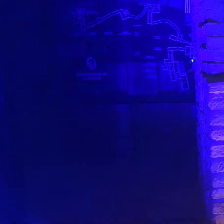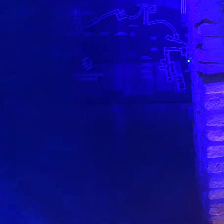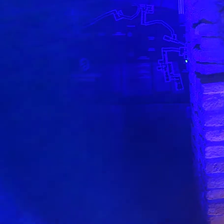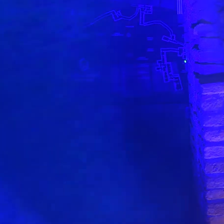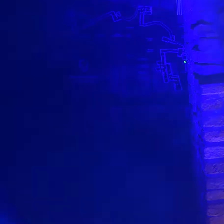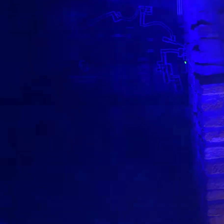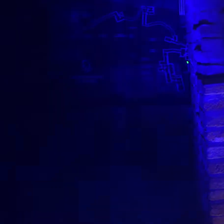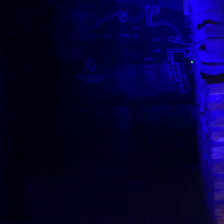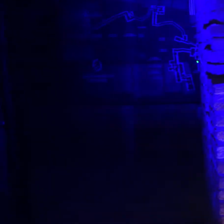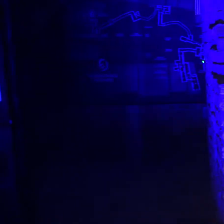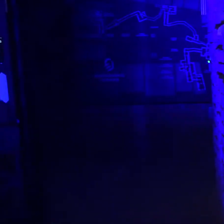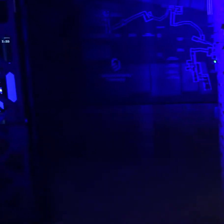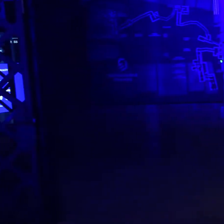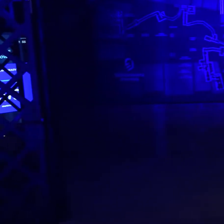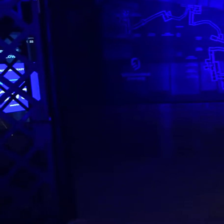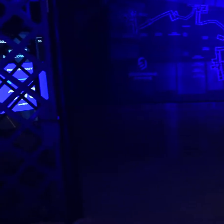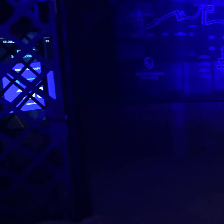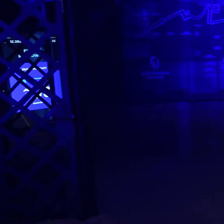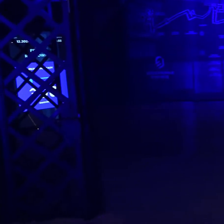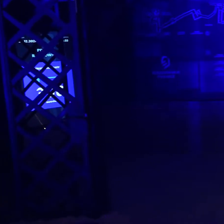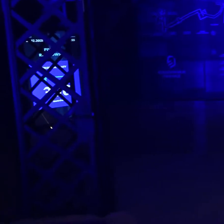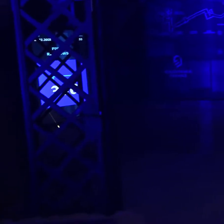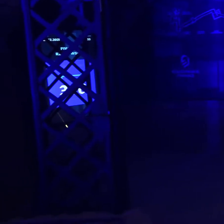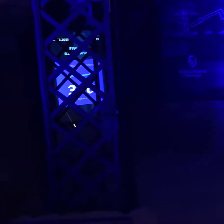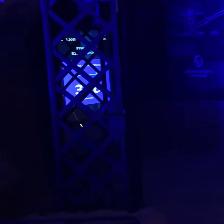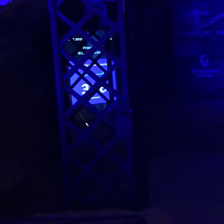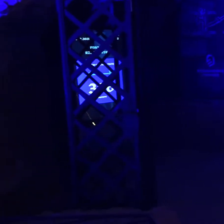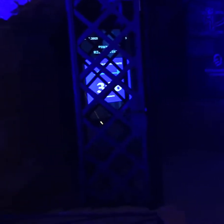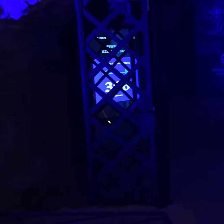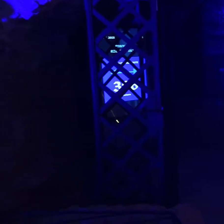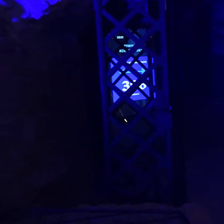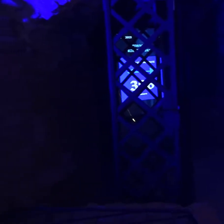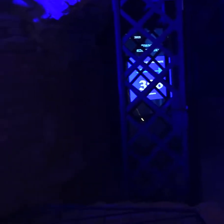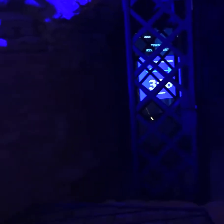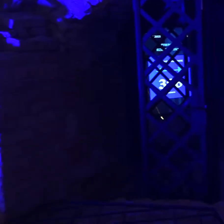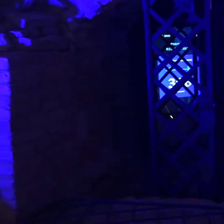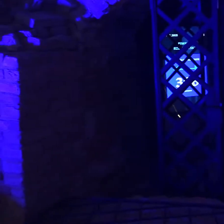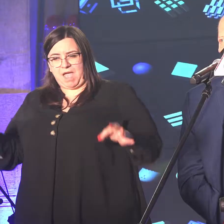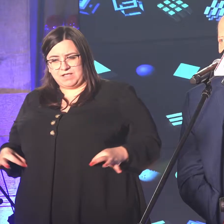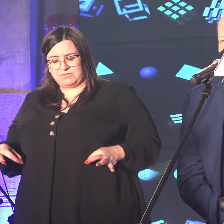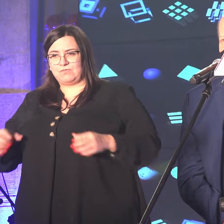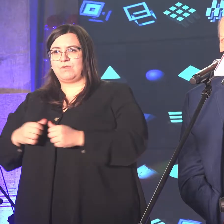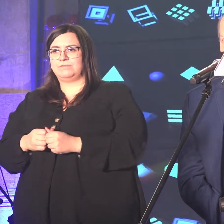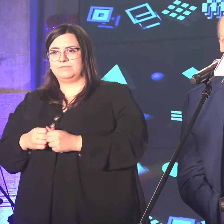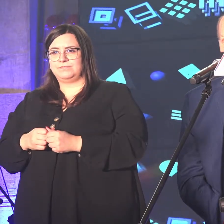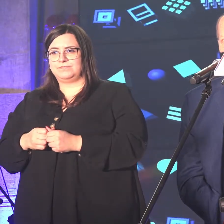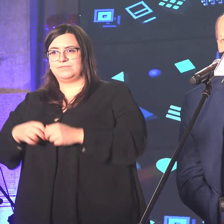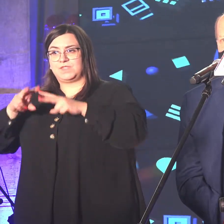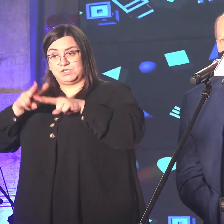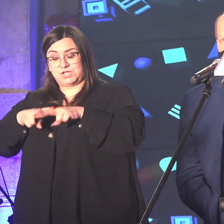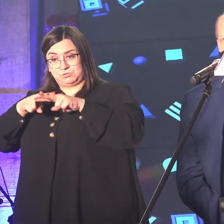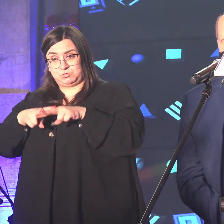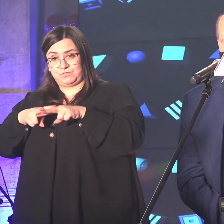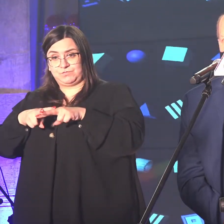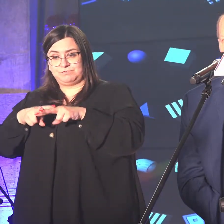jak i w rozwój tego miejsca, które dzisiaj po raz kolejny uruchamiamy w nowej odsłonie. Rzeszów